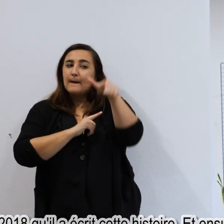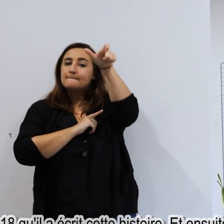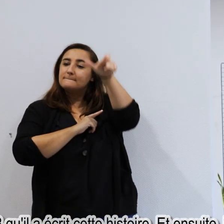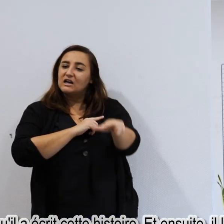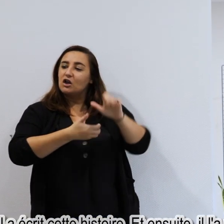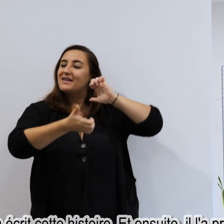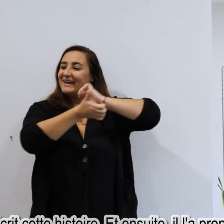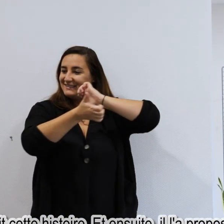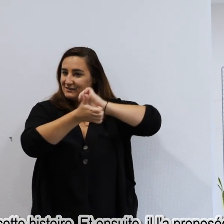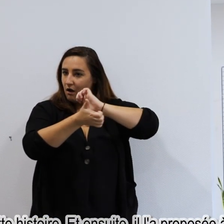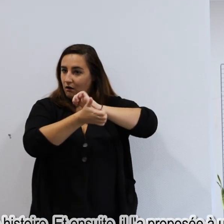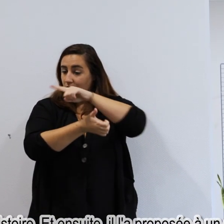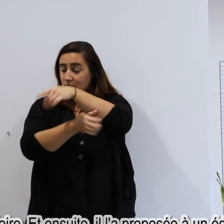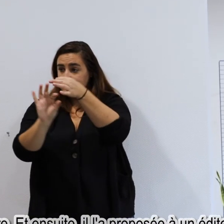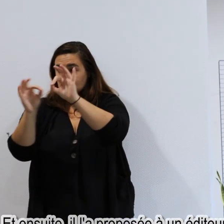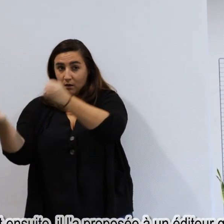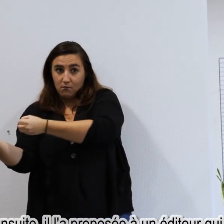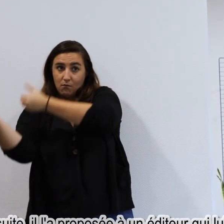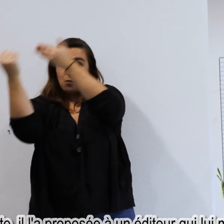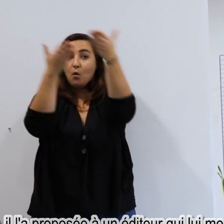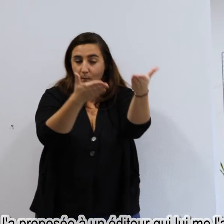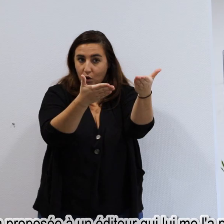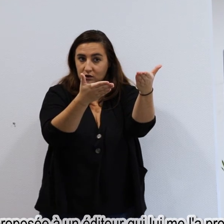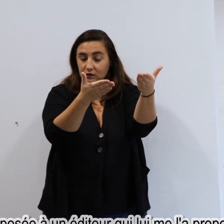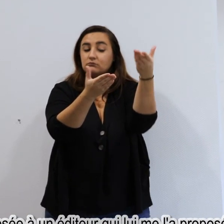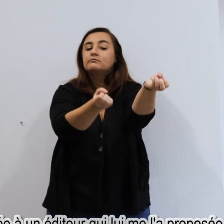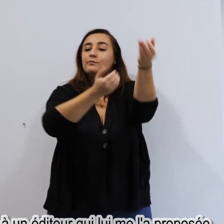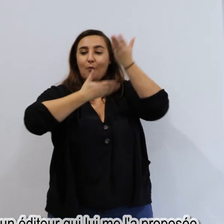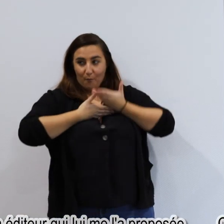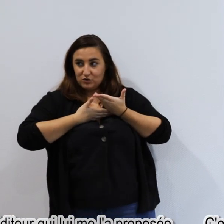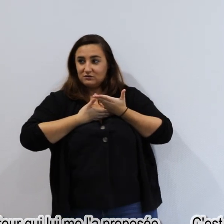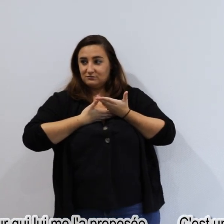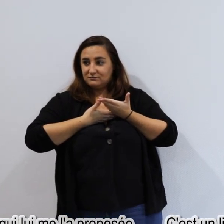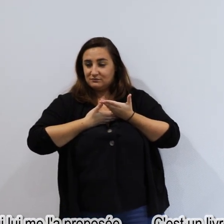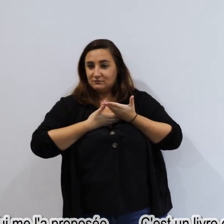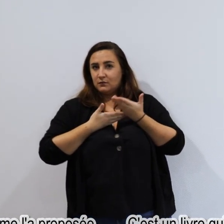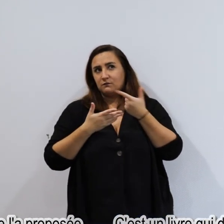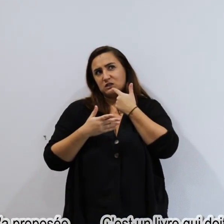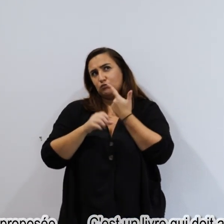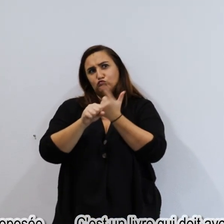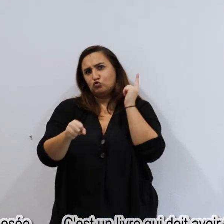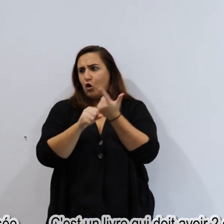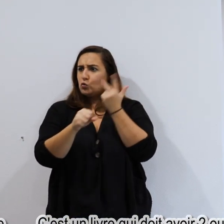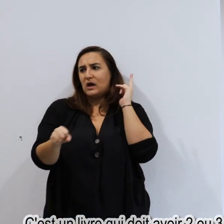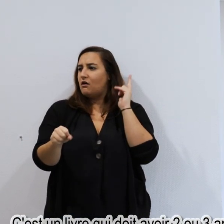éditeur qui, lui, me l'a proposé. C'est un livre qui doit avoir 2 ou 3 ans.